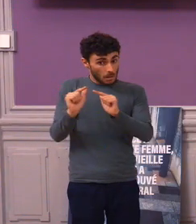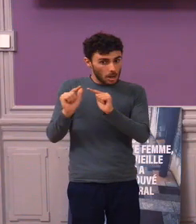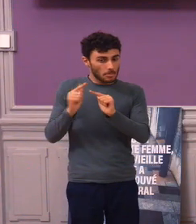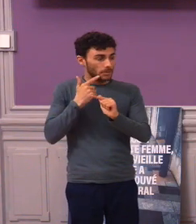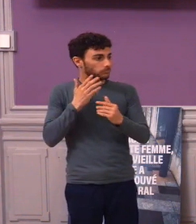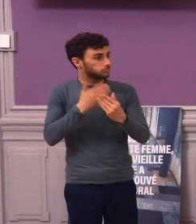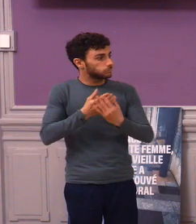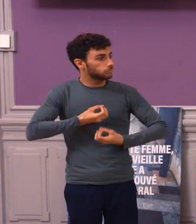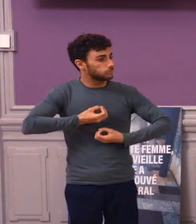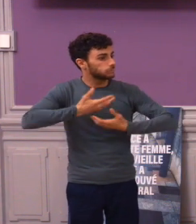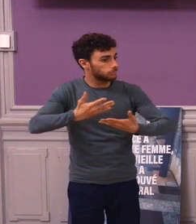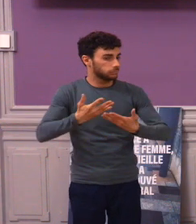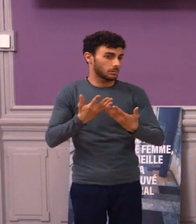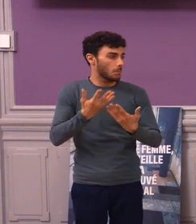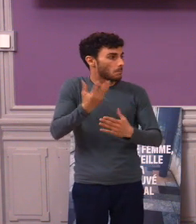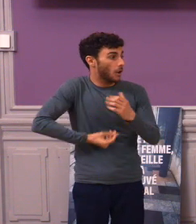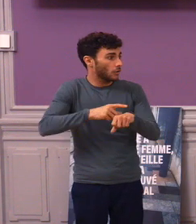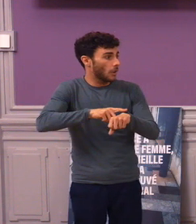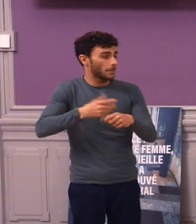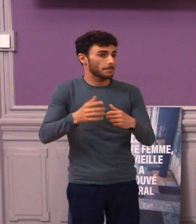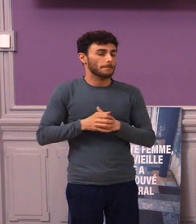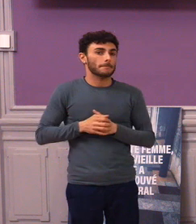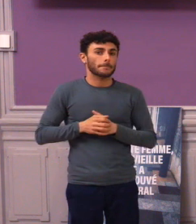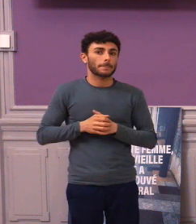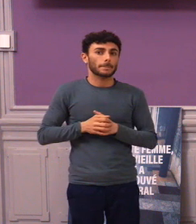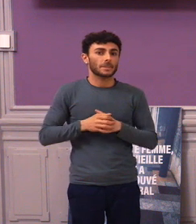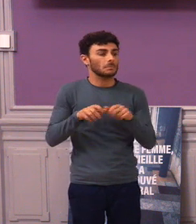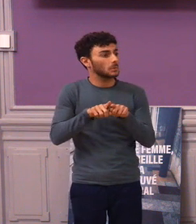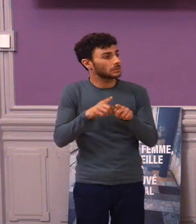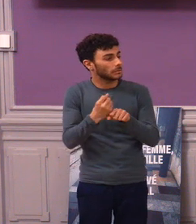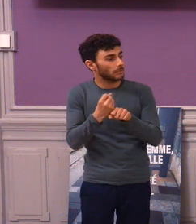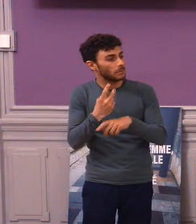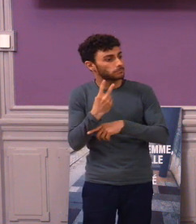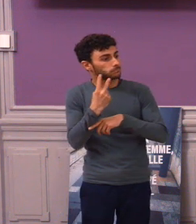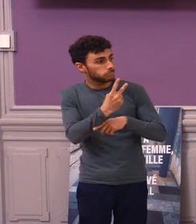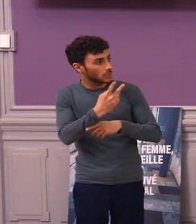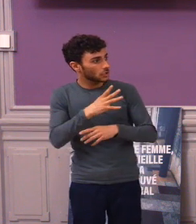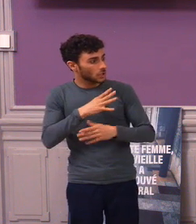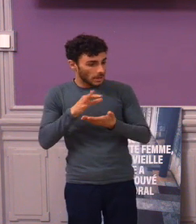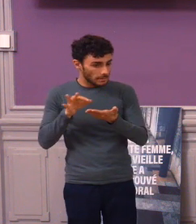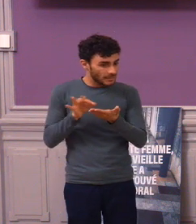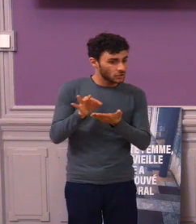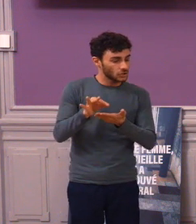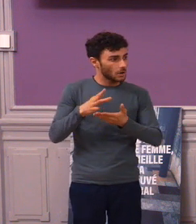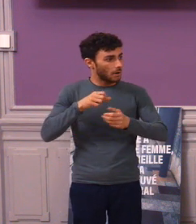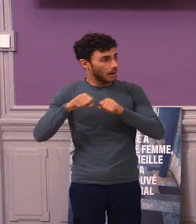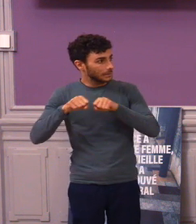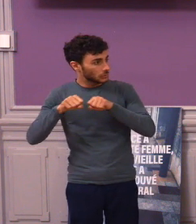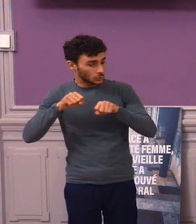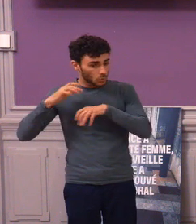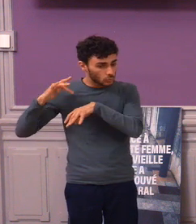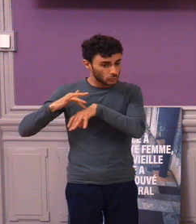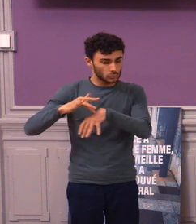de de temps vous avez aussi une approche construite une gelée à dire une stratégie des actions et